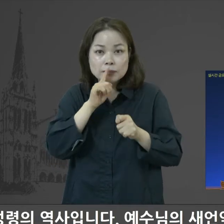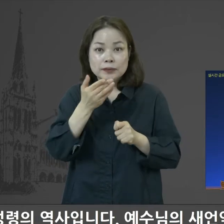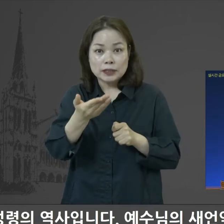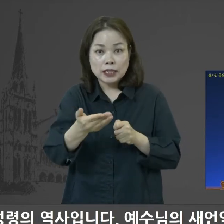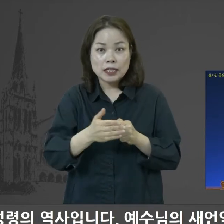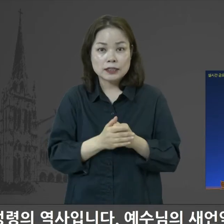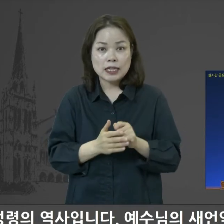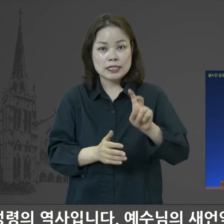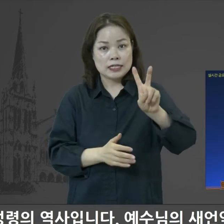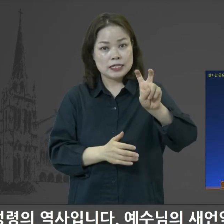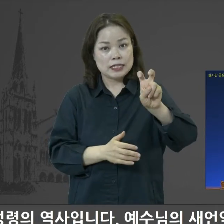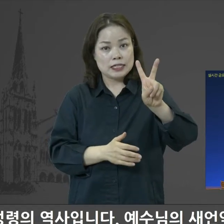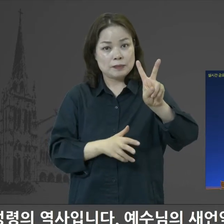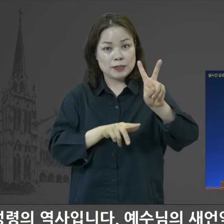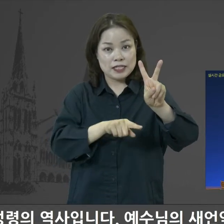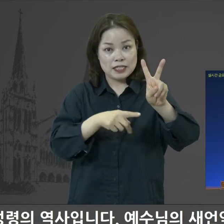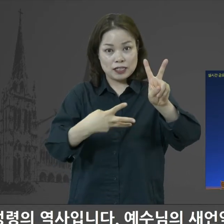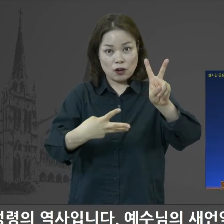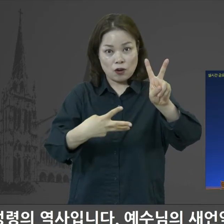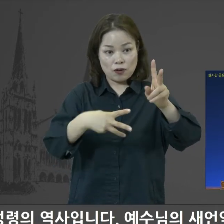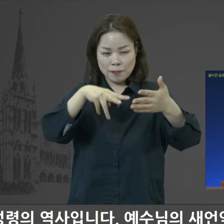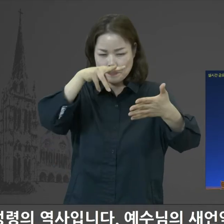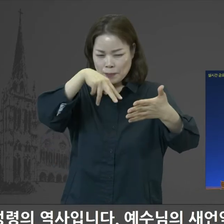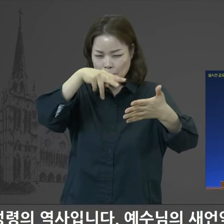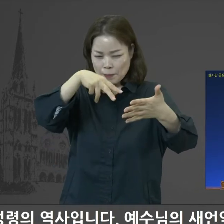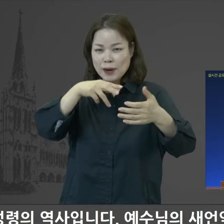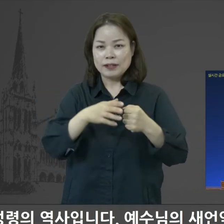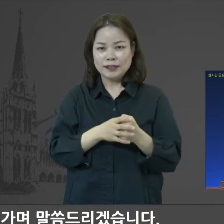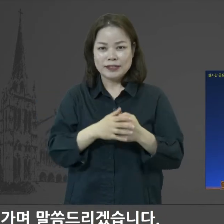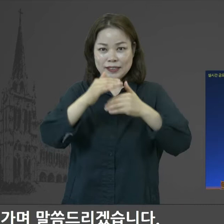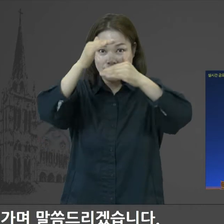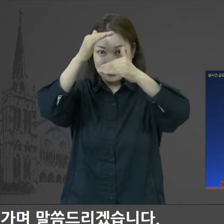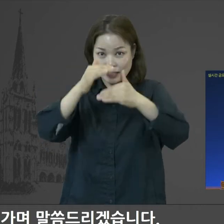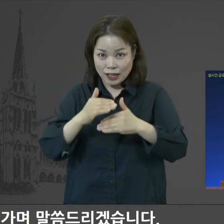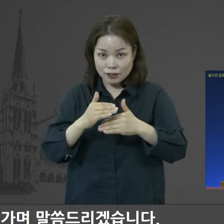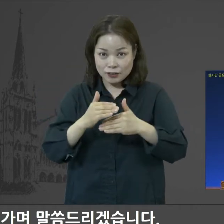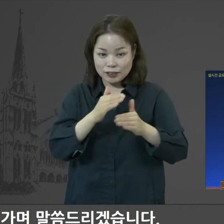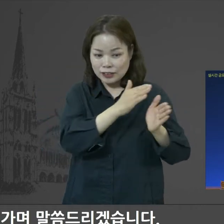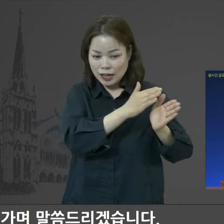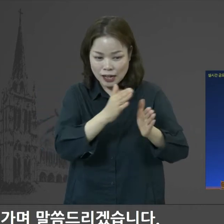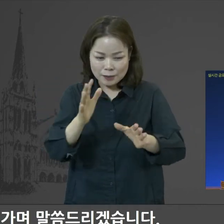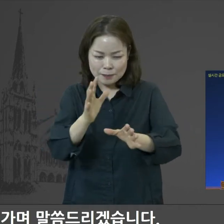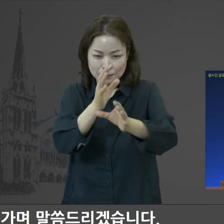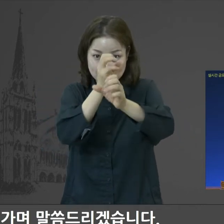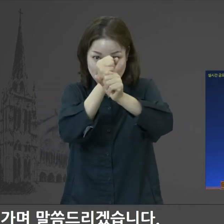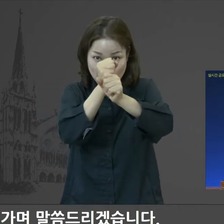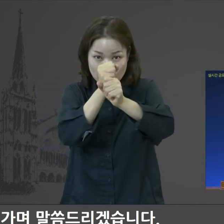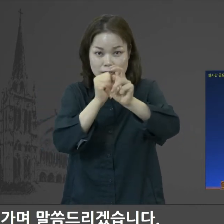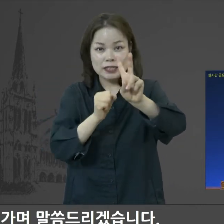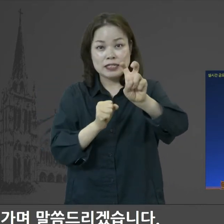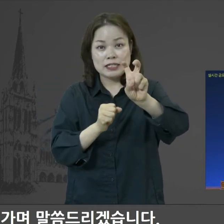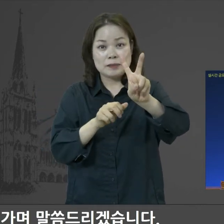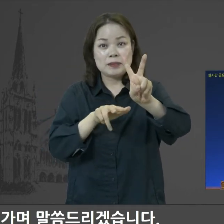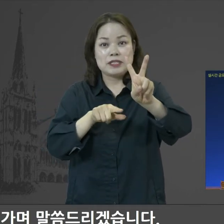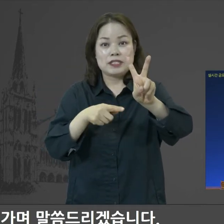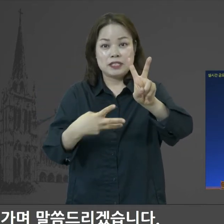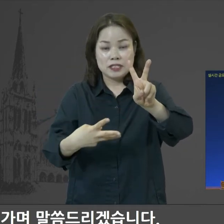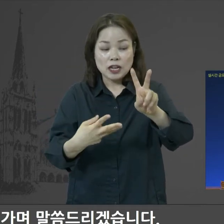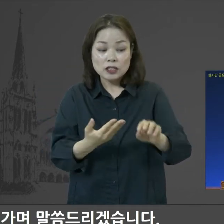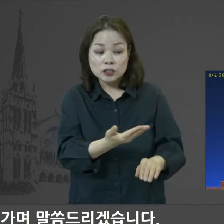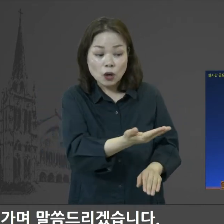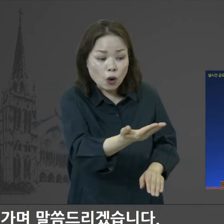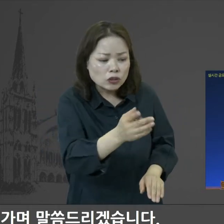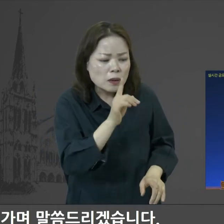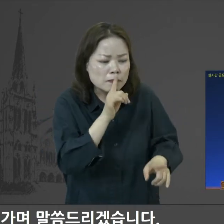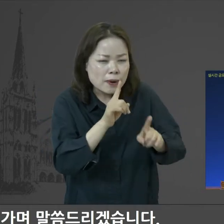이제 22절 다시 한번 오늘 읽으면서 22절의 내용을 정리하십시다. 자, 22절 준비되셨죠? 같이 읽겠습니다.